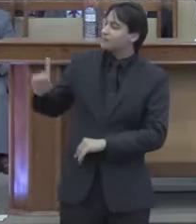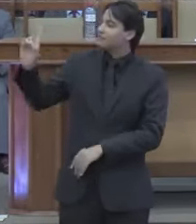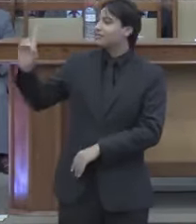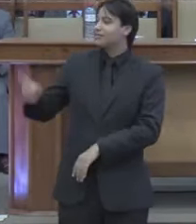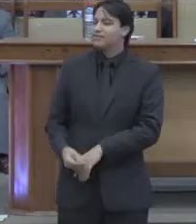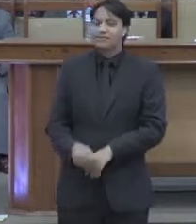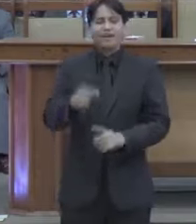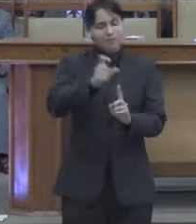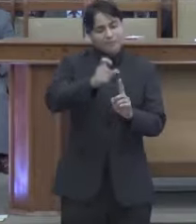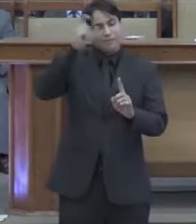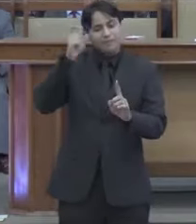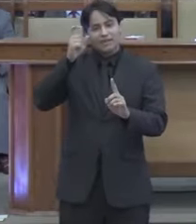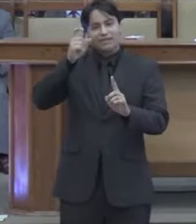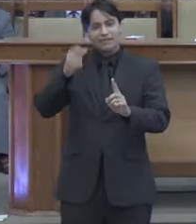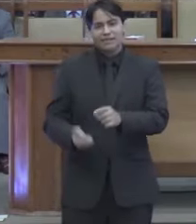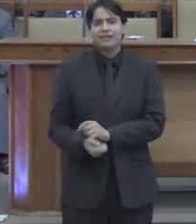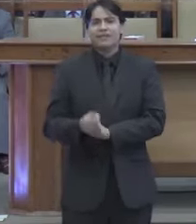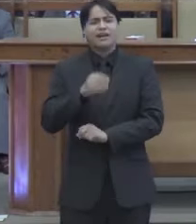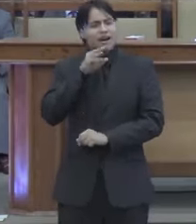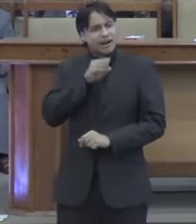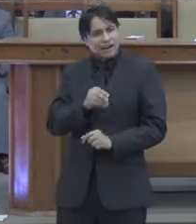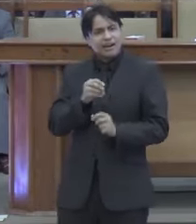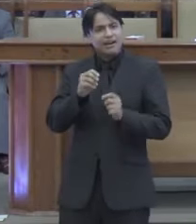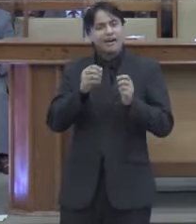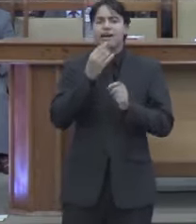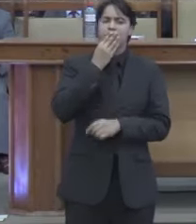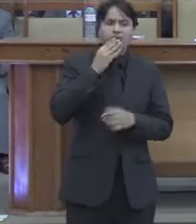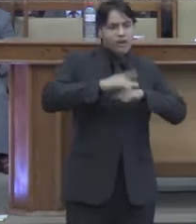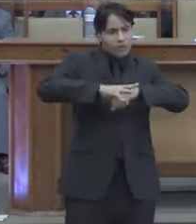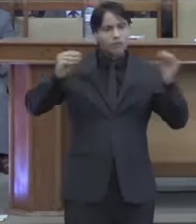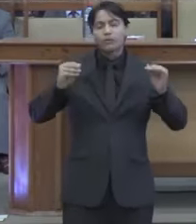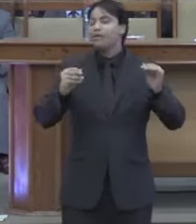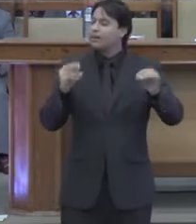Sai demônio. Abre tua boca e vê.